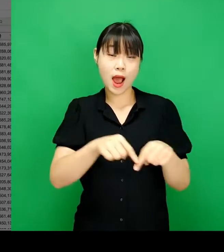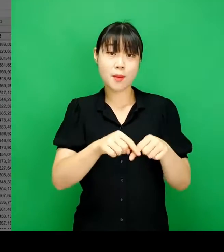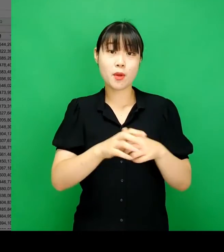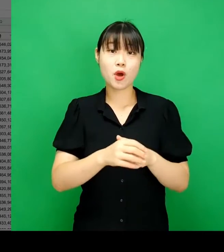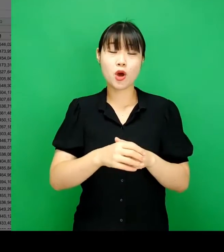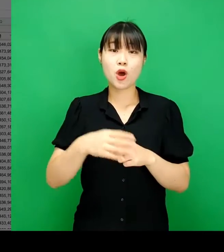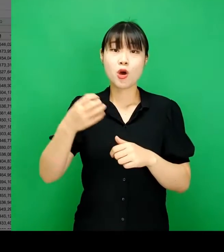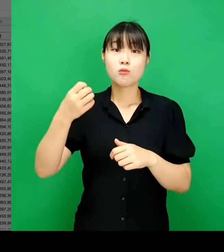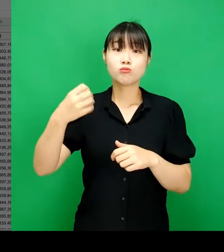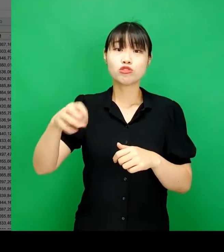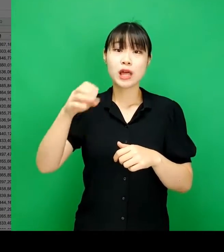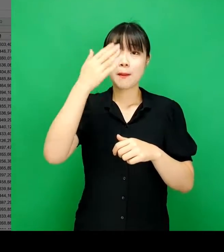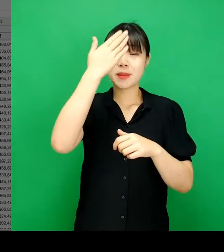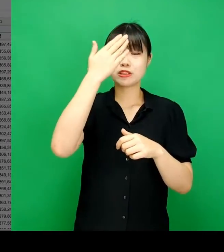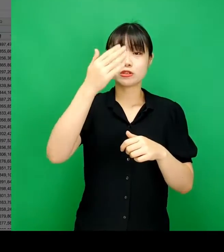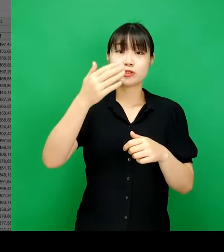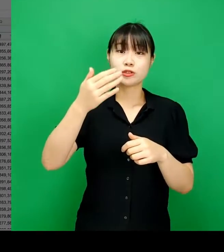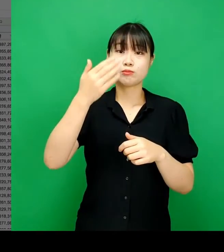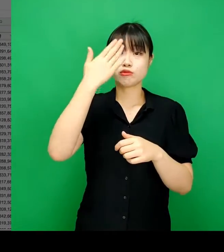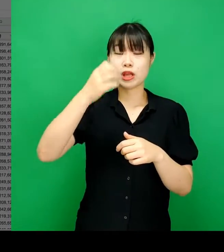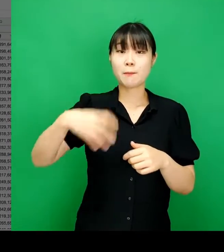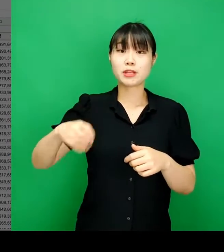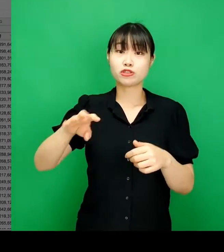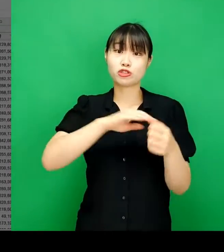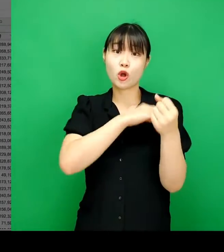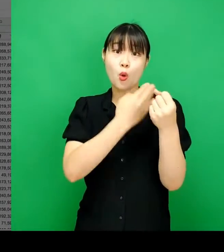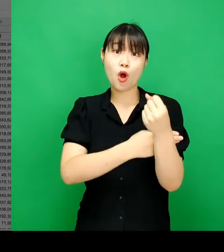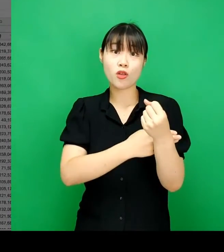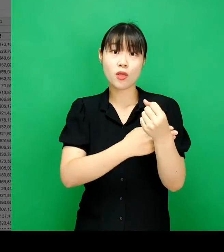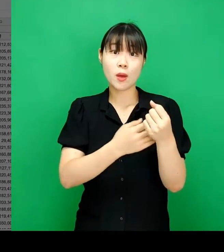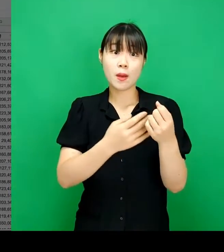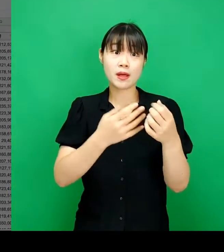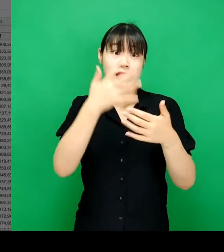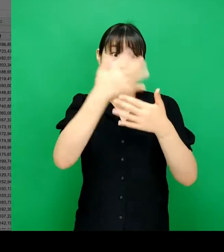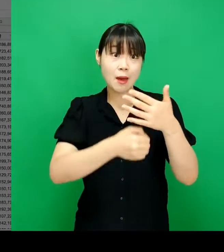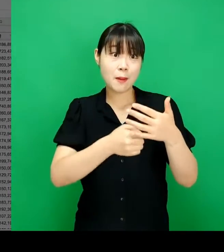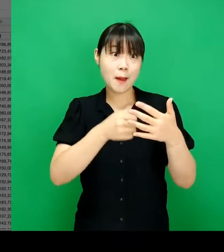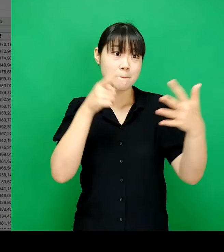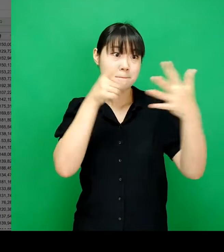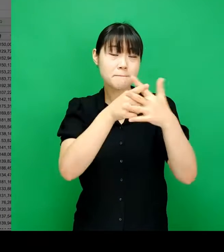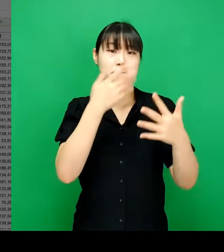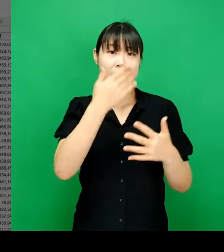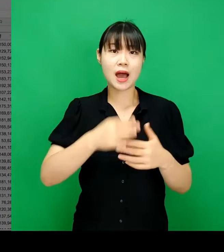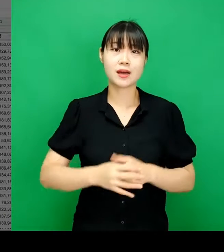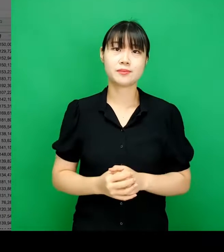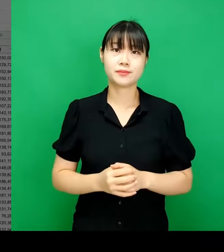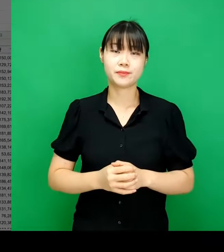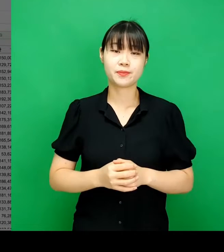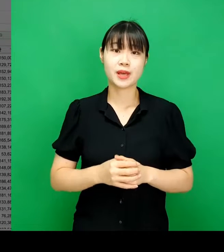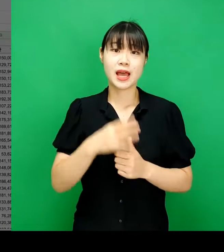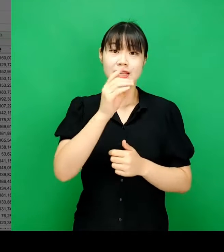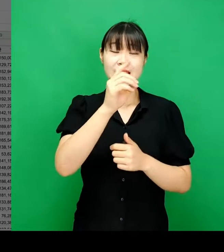데이터를 시각화하면 무상 배출권이 남은 기업의 비중을 훨씬 쉽게 파악할 수 있습니다.